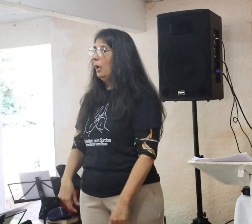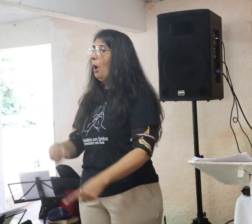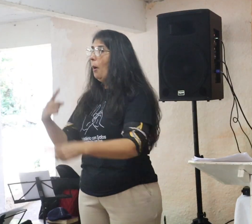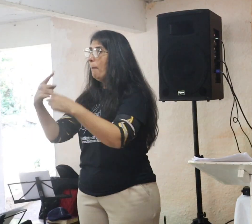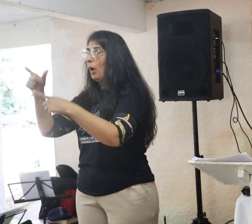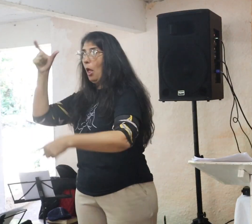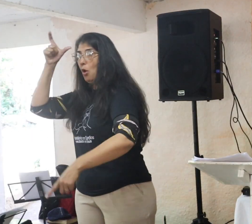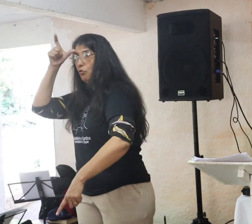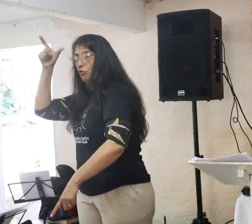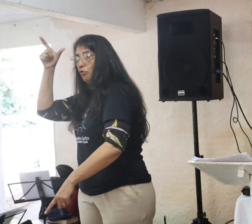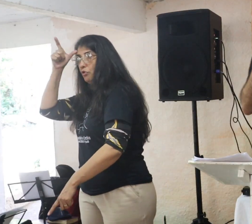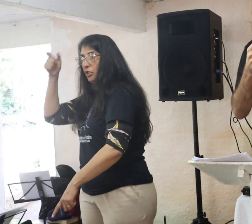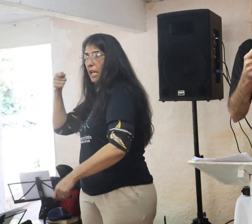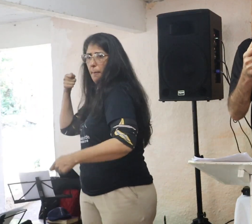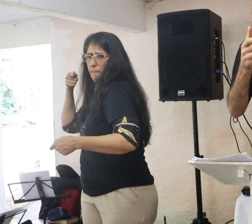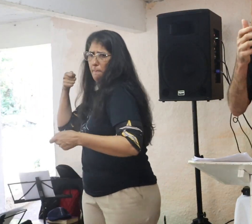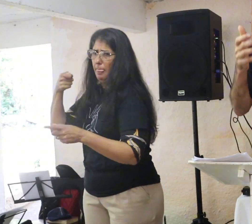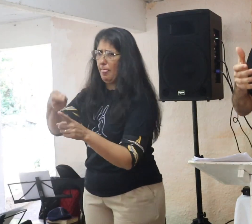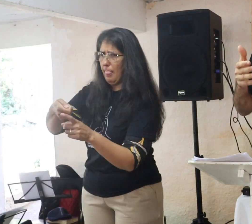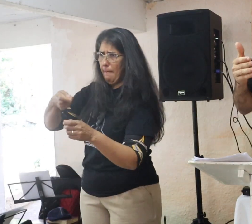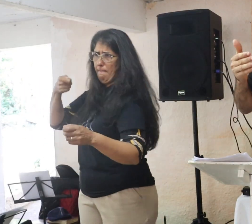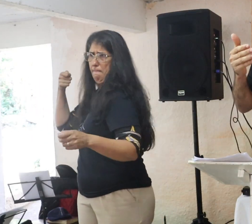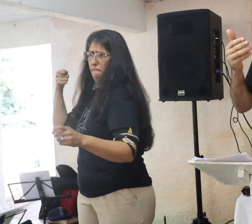atacados, vocês